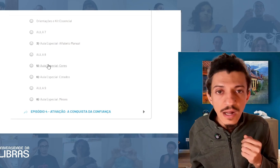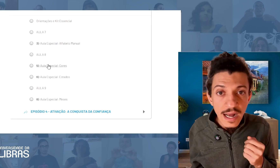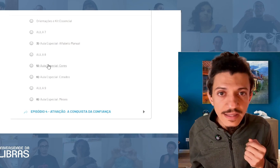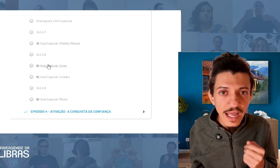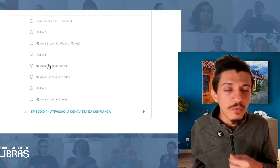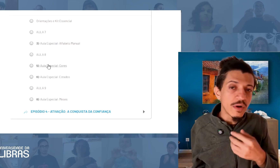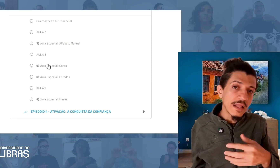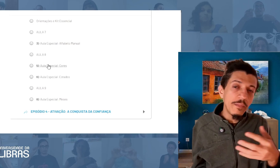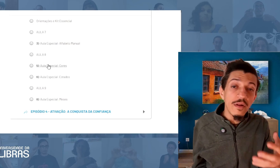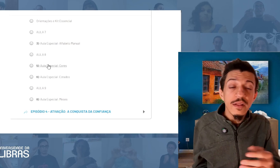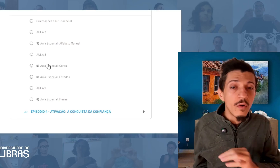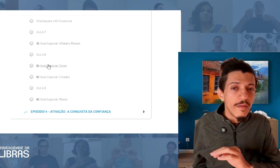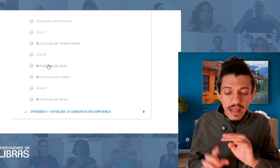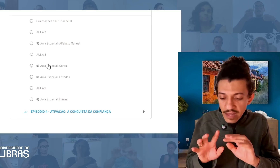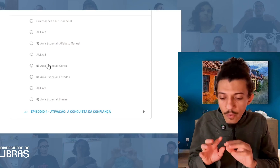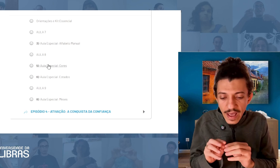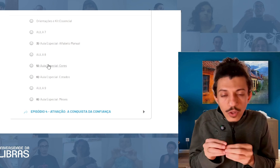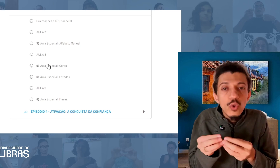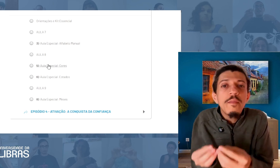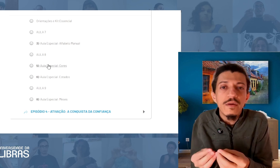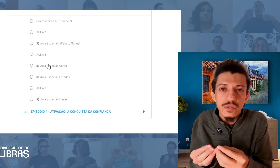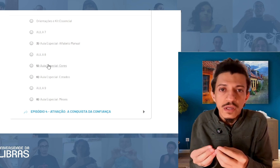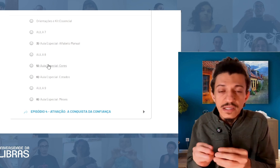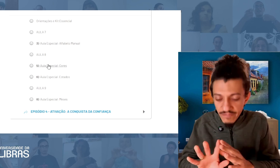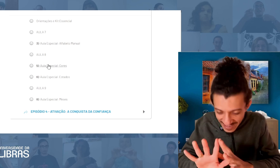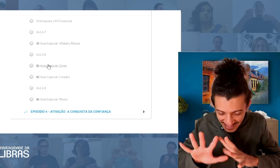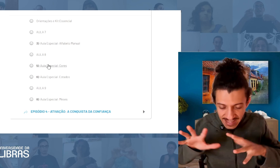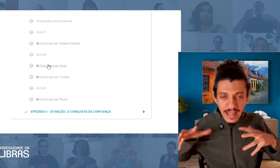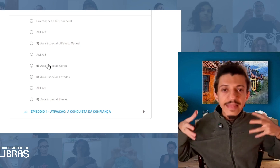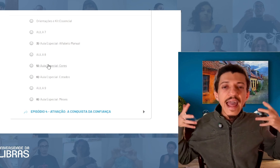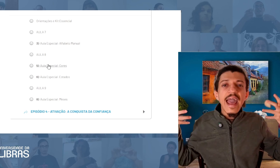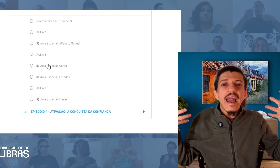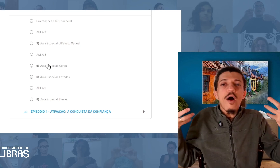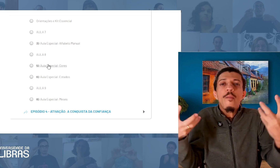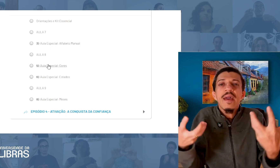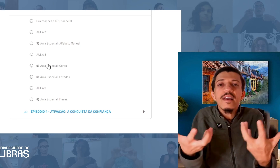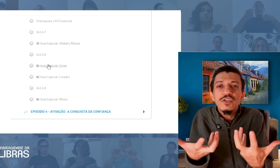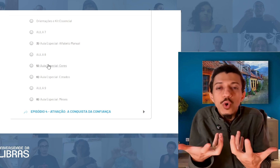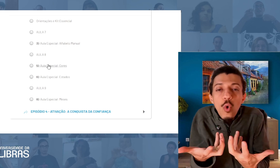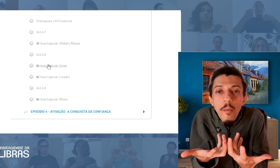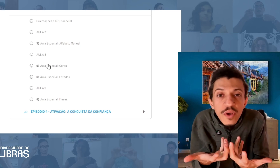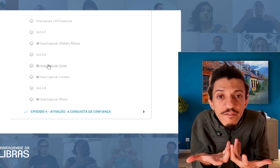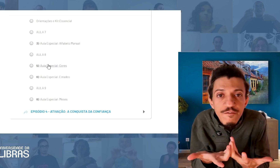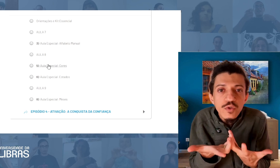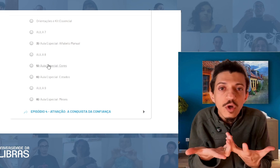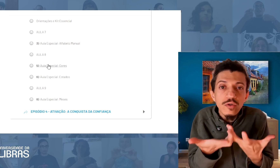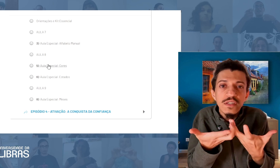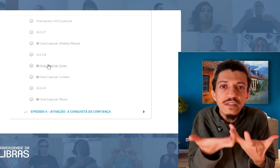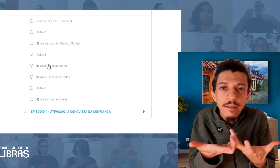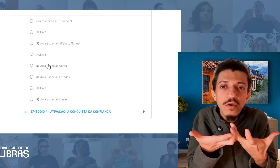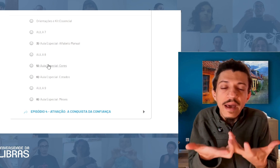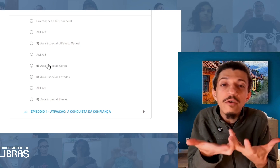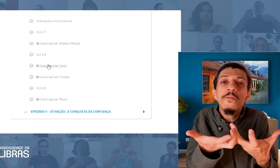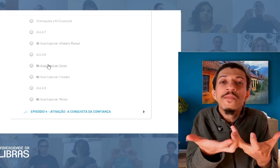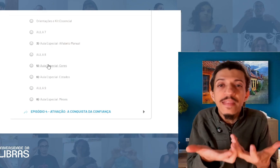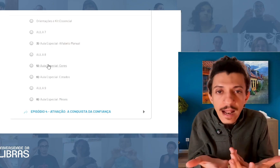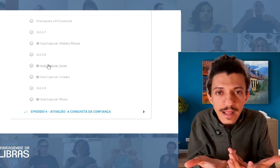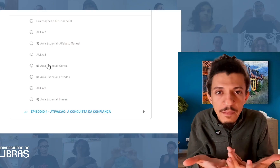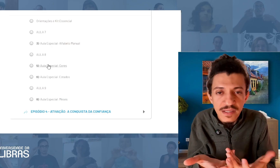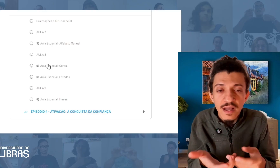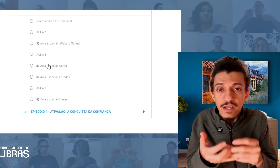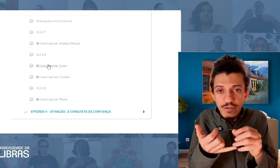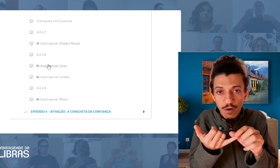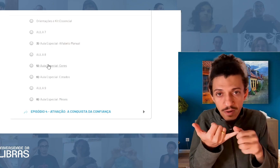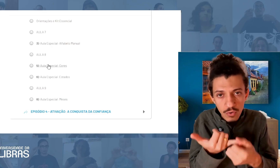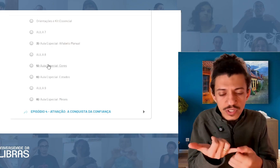ensino acadêmico, então, não é números. Você vai entender realmente como que funciona o sistema numérico na